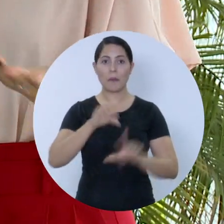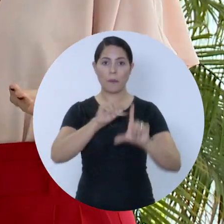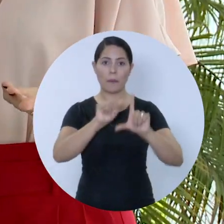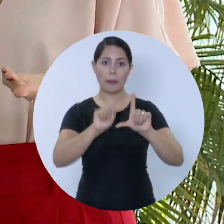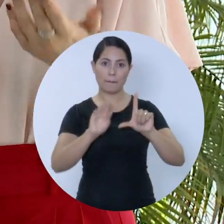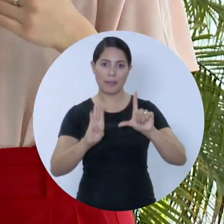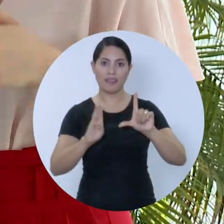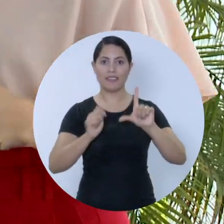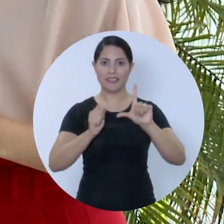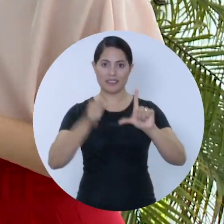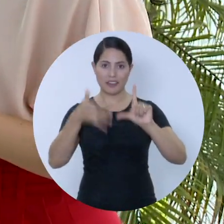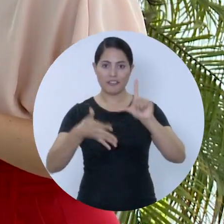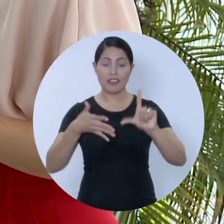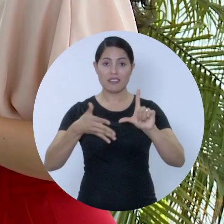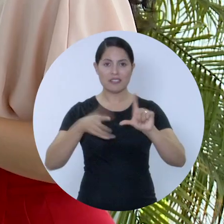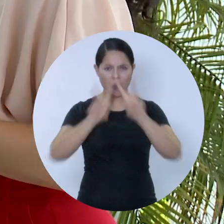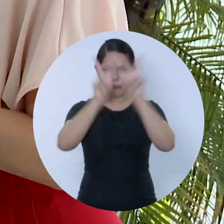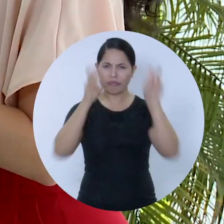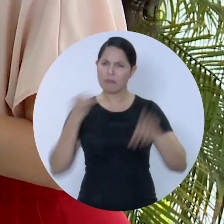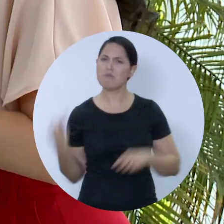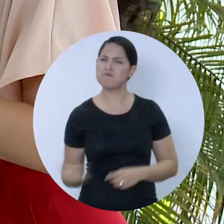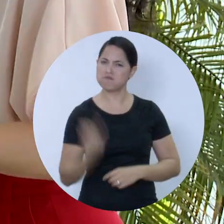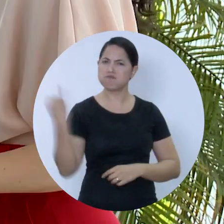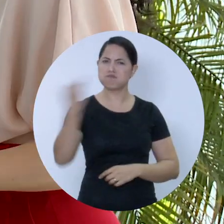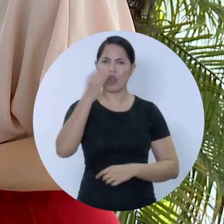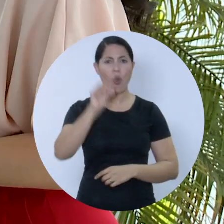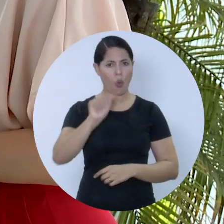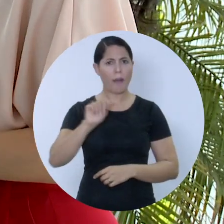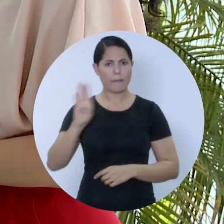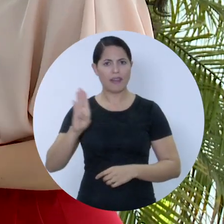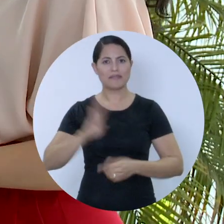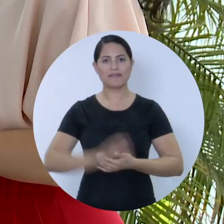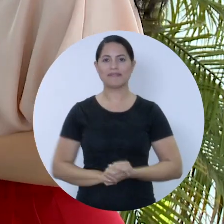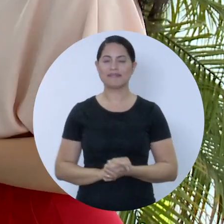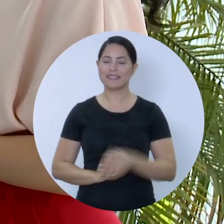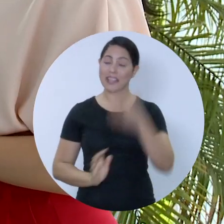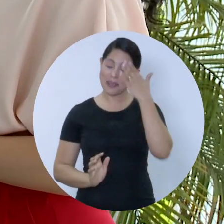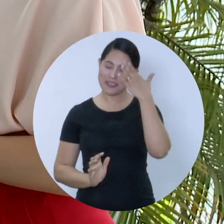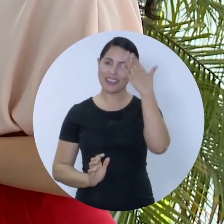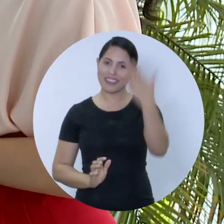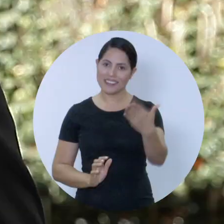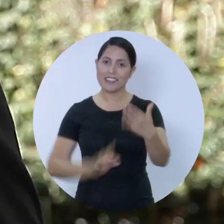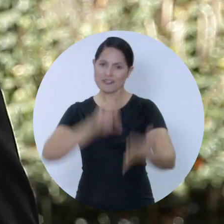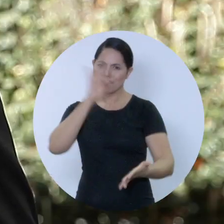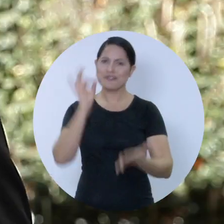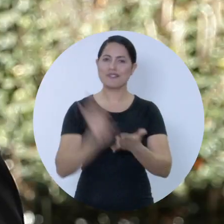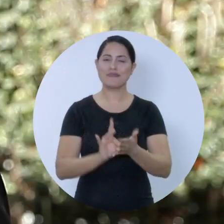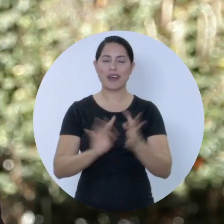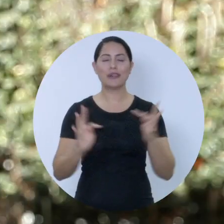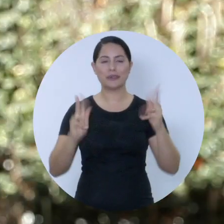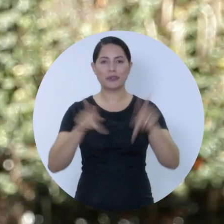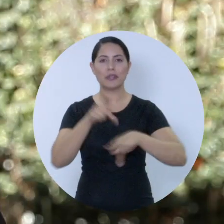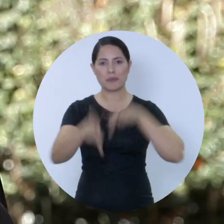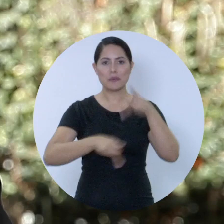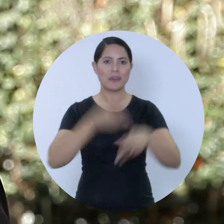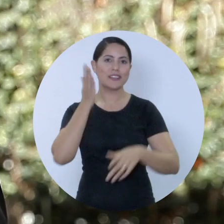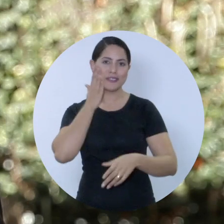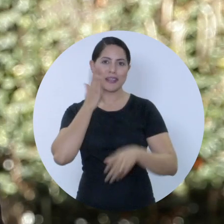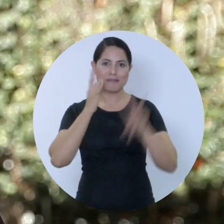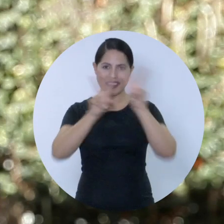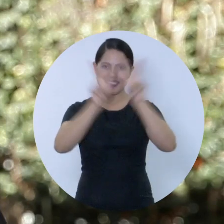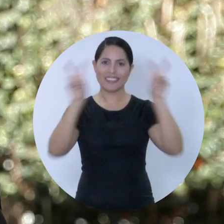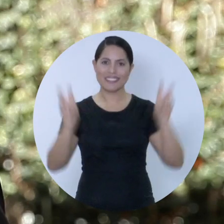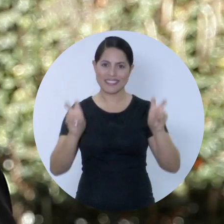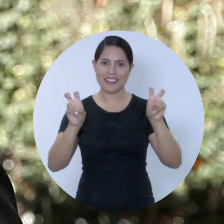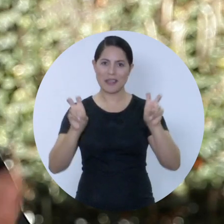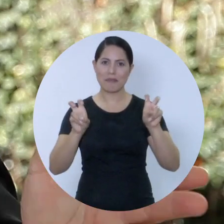agradecer por participar conosco aqui neste OAB Entrevista, um tema tão caro para toda a Ordem dos Advogados do Brasil. Sou eu quem agradece e, com certeza, toda a